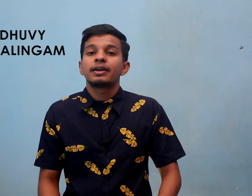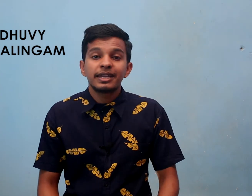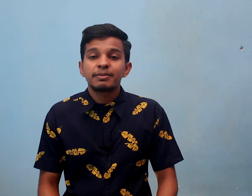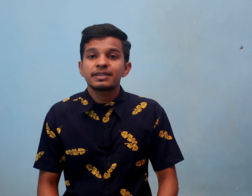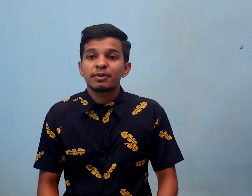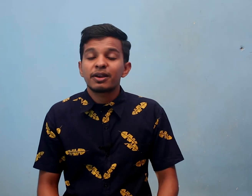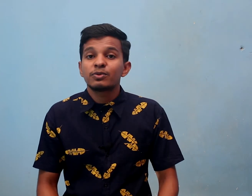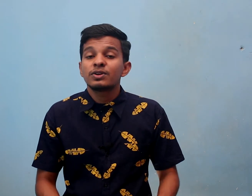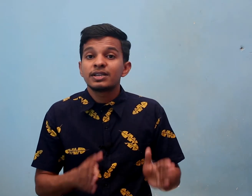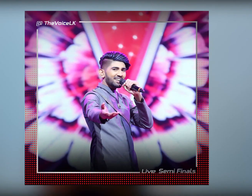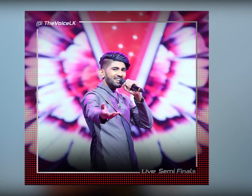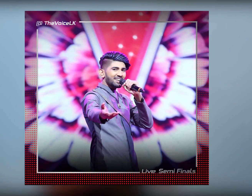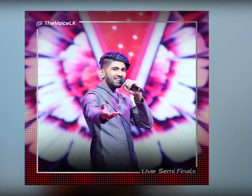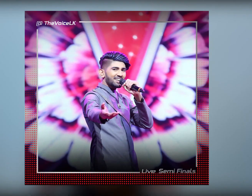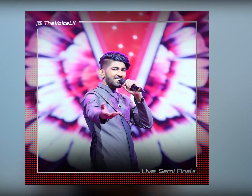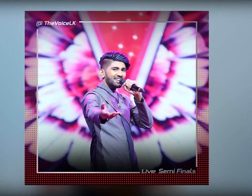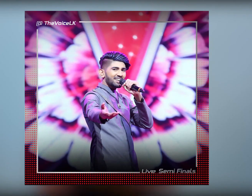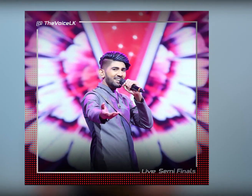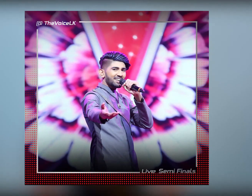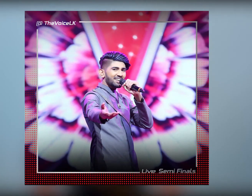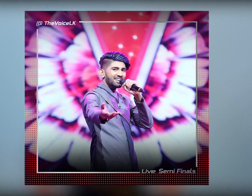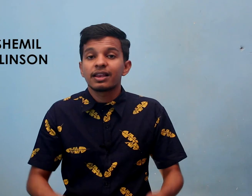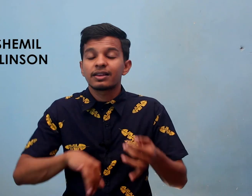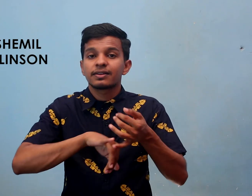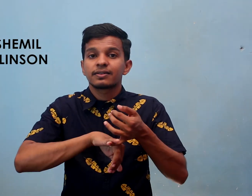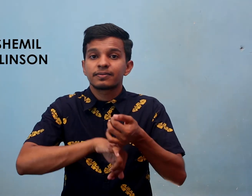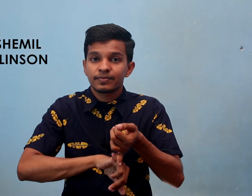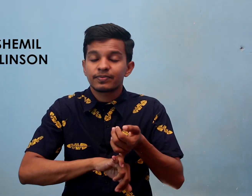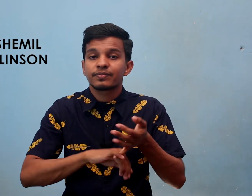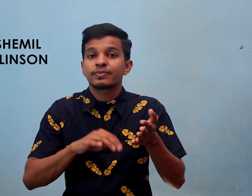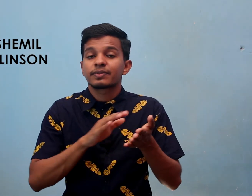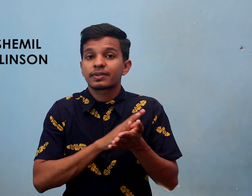ඊට පස්සේ අපි බලමු ෂෙනිල් ක්ලින්සන්. ෂෙනිල්.